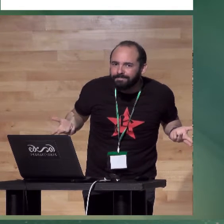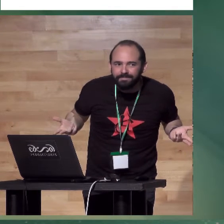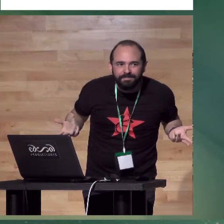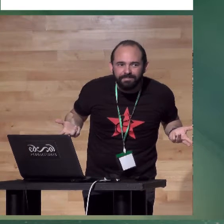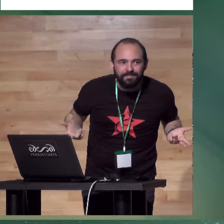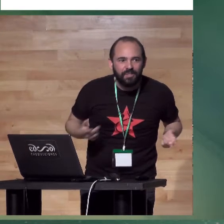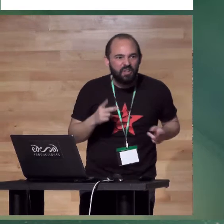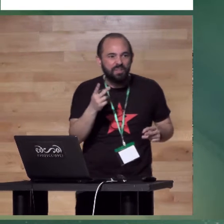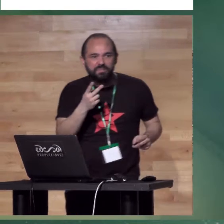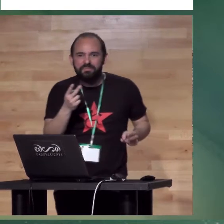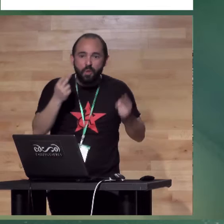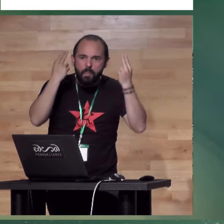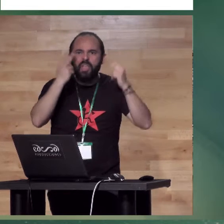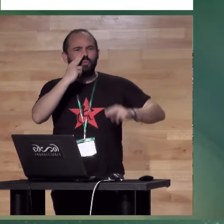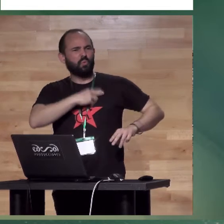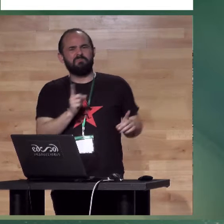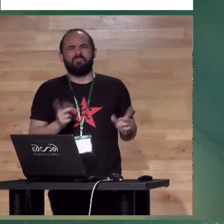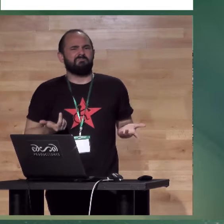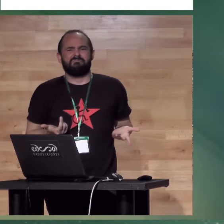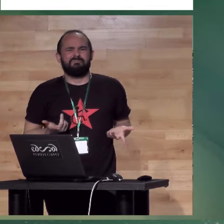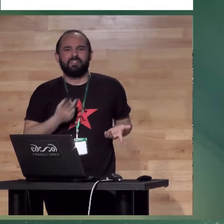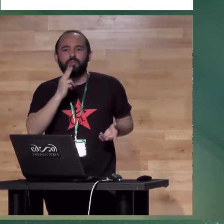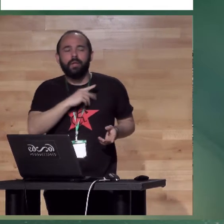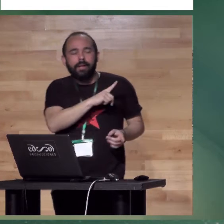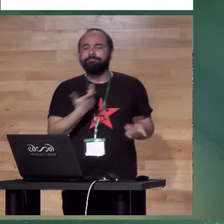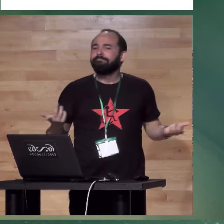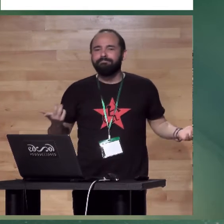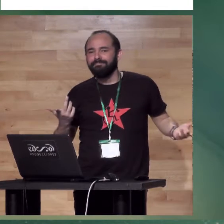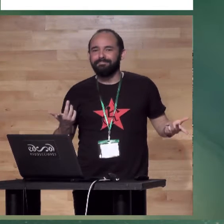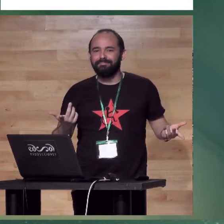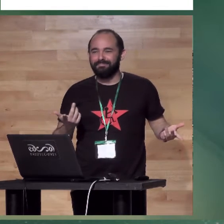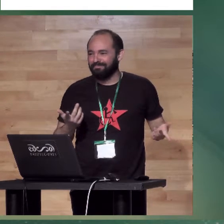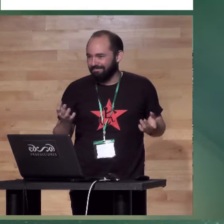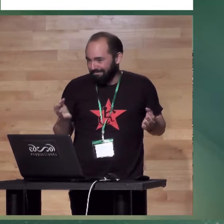¿O es humilde? Las dos cosas, es chulo, humilde.